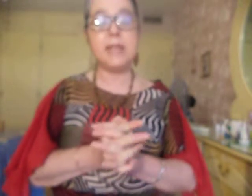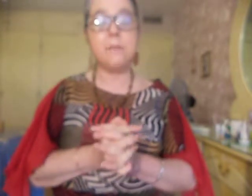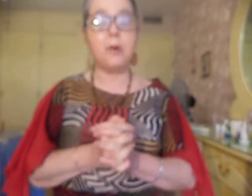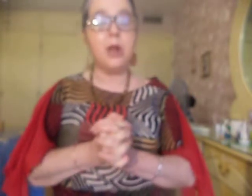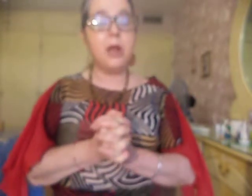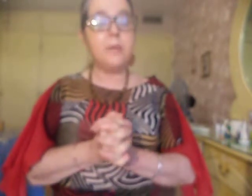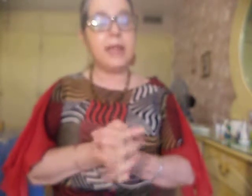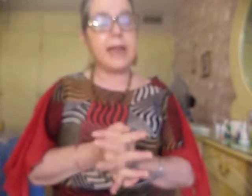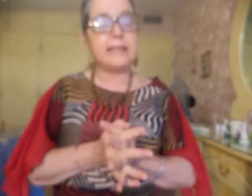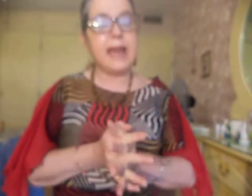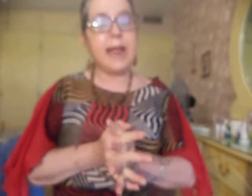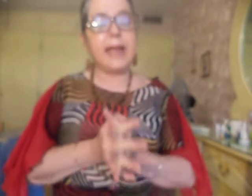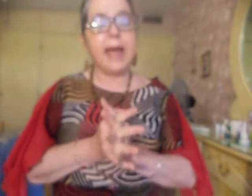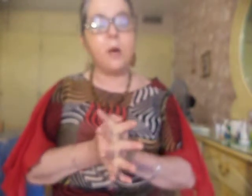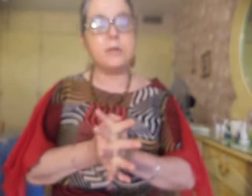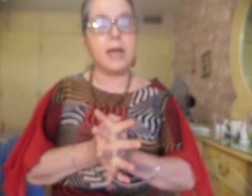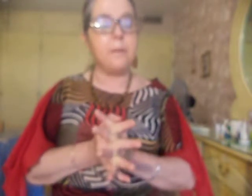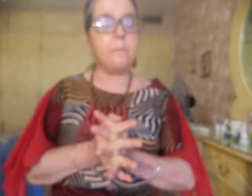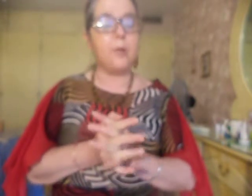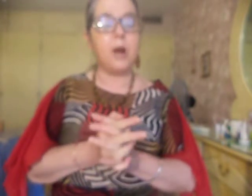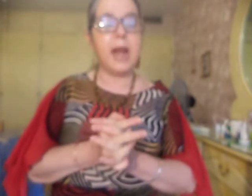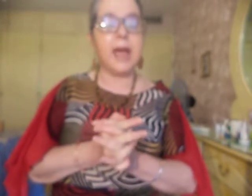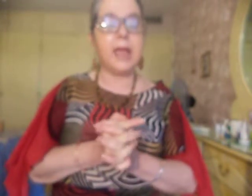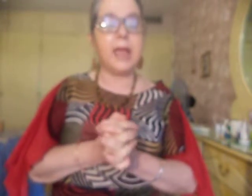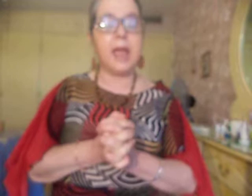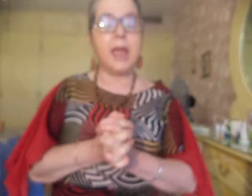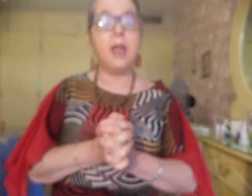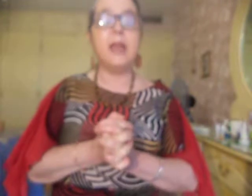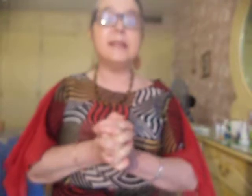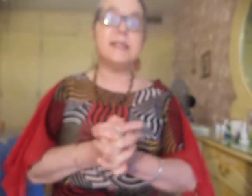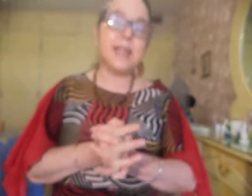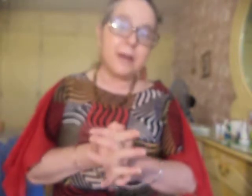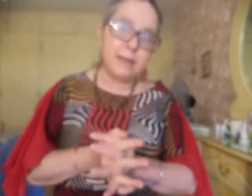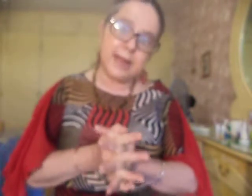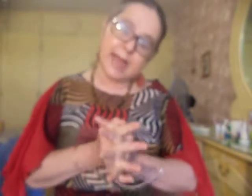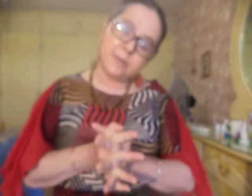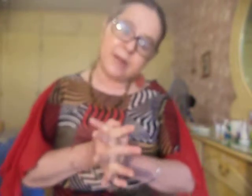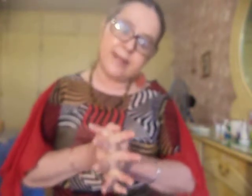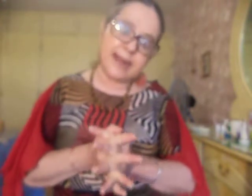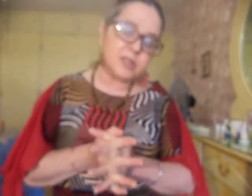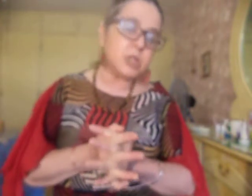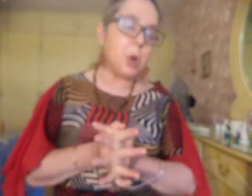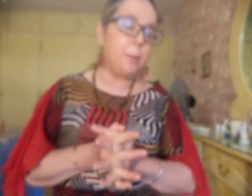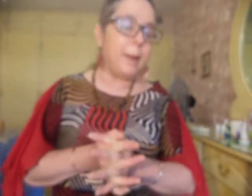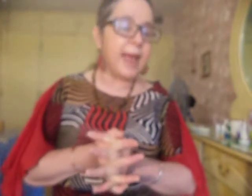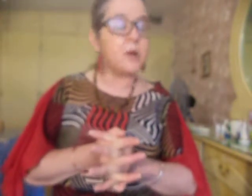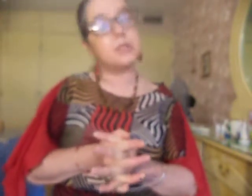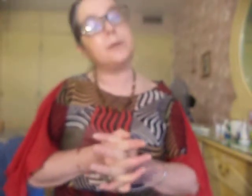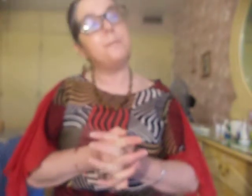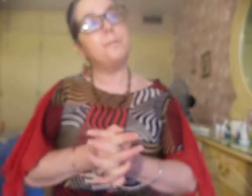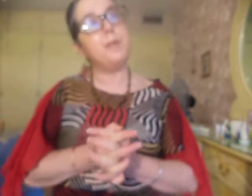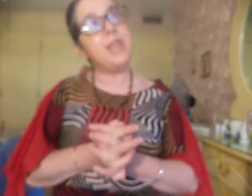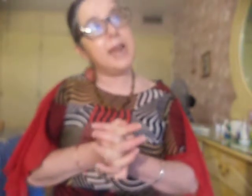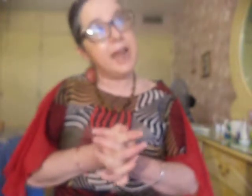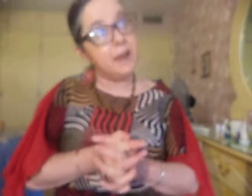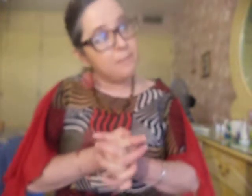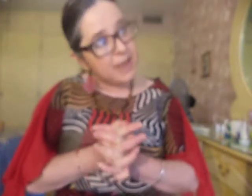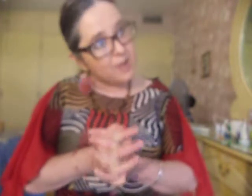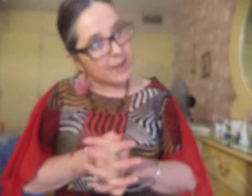tiempo. Y es la causa por la que se llaman carbohidratos complejos. Y es la mayor